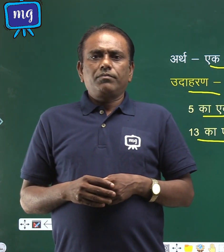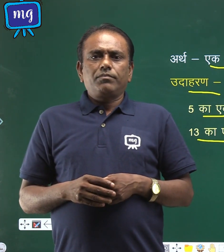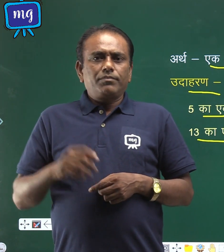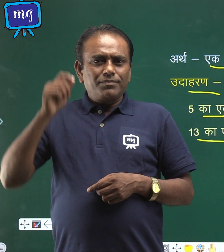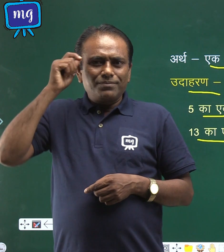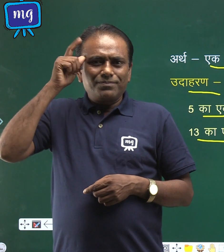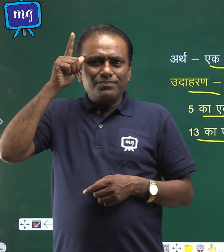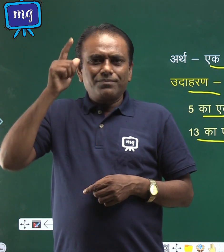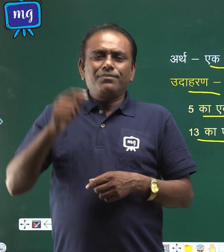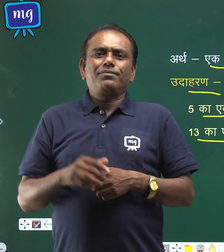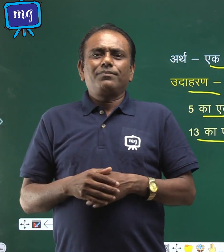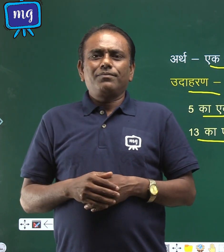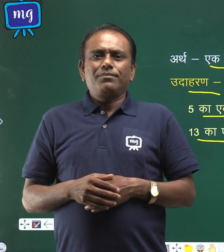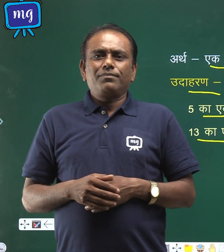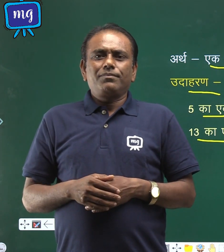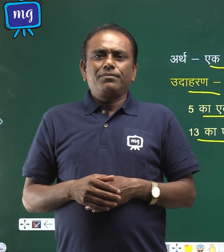समझ आ गया।